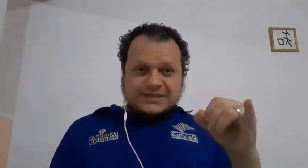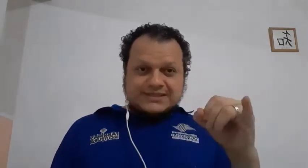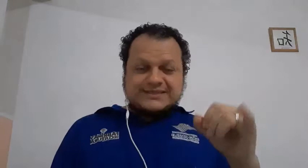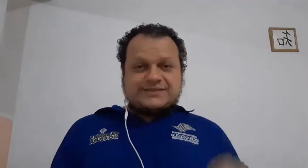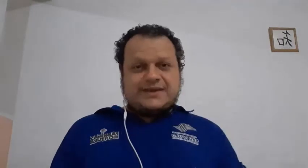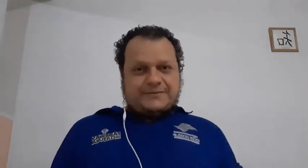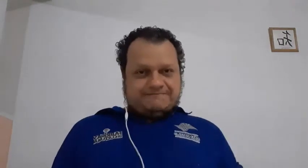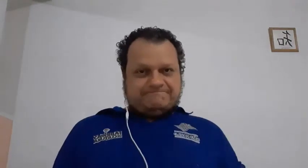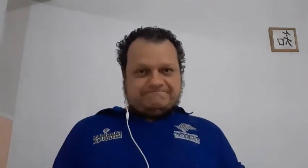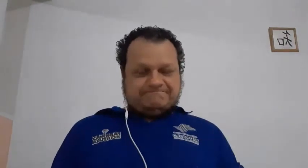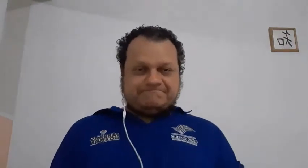Z.